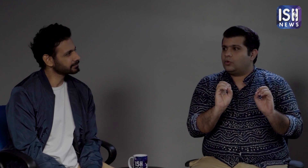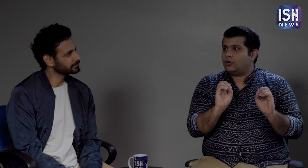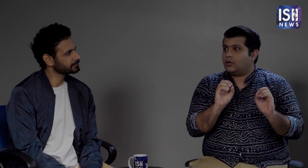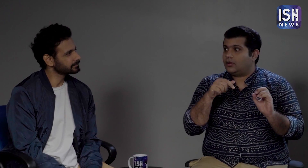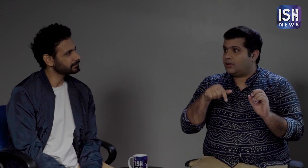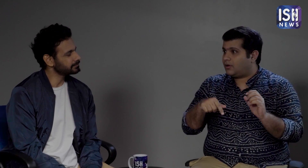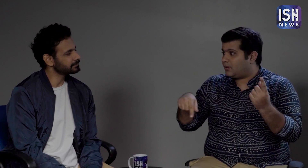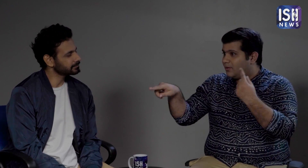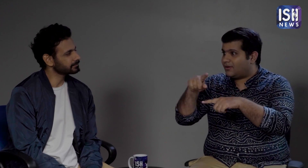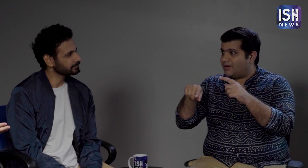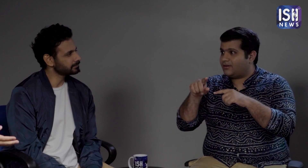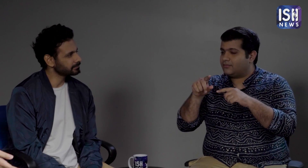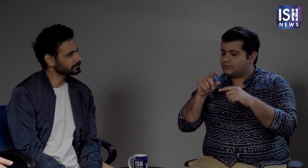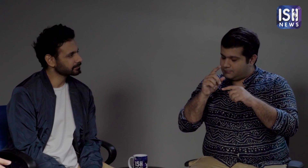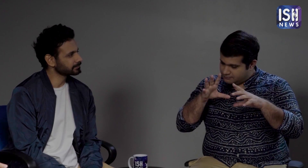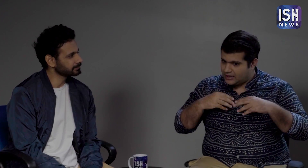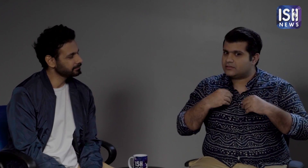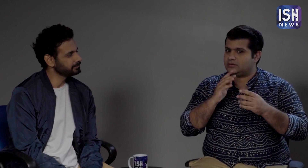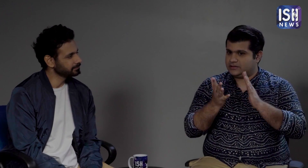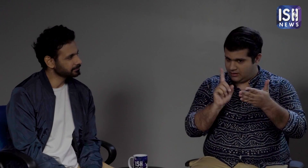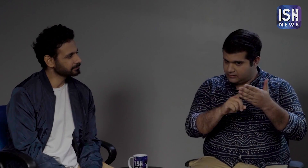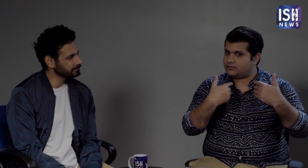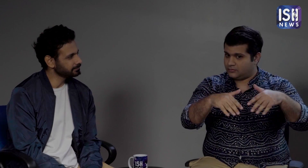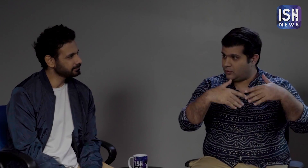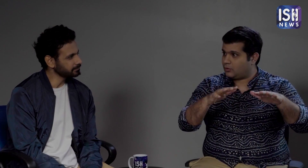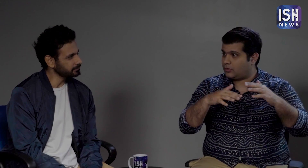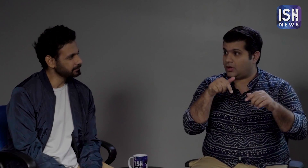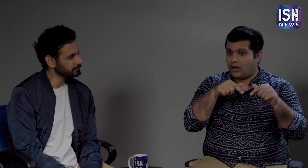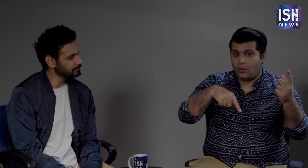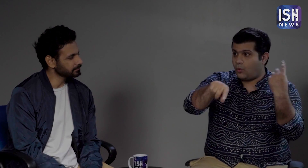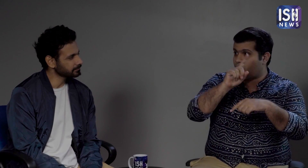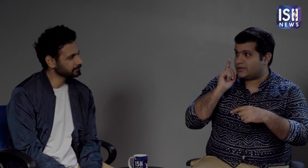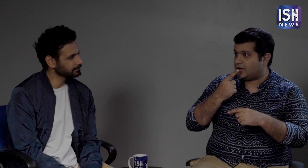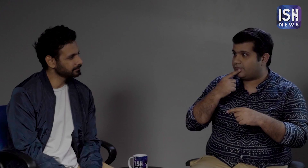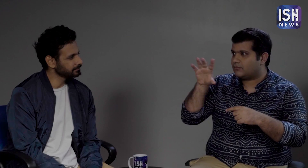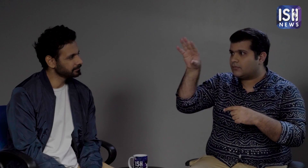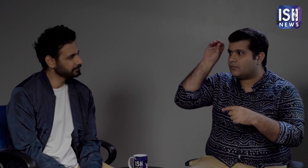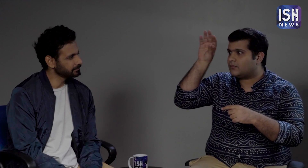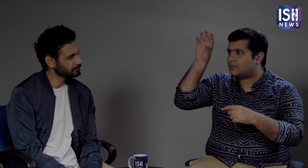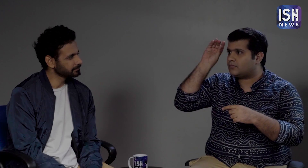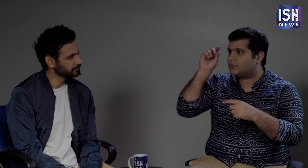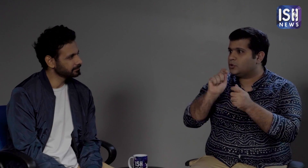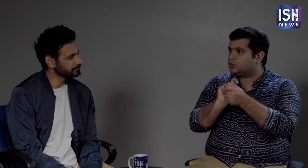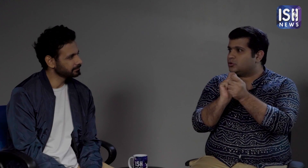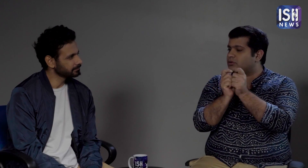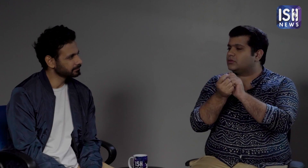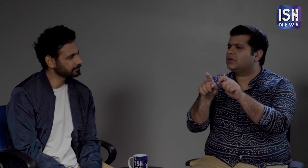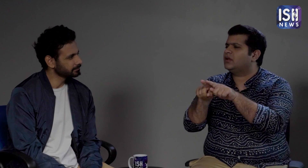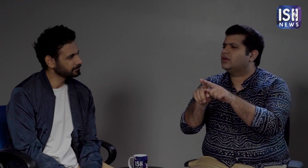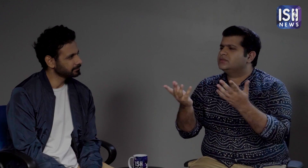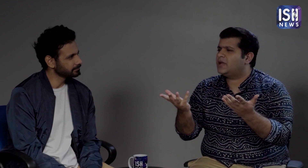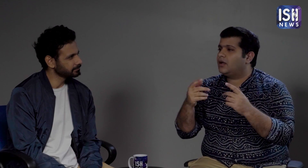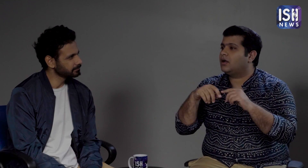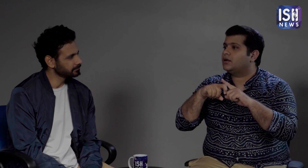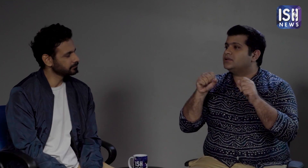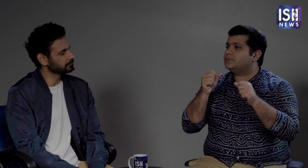मैं करते थे और हमको लगता था ये लोग ऐसे सोचते हैं, बट वैसा नहीं है. आप जैसे इतने ओपन हुए, ट्रांसलेशन आप लोग ने रखा, तो